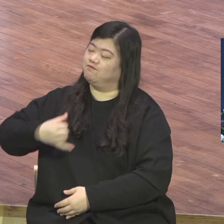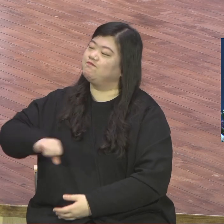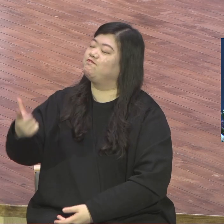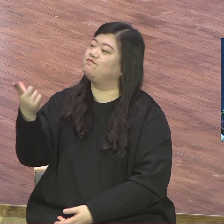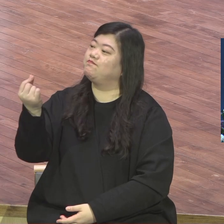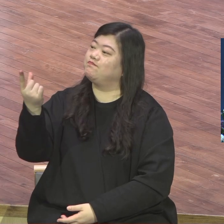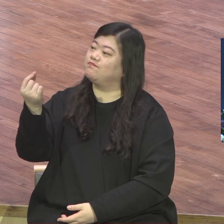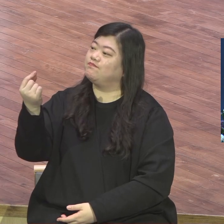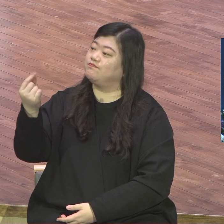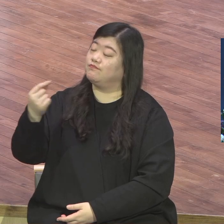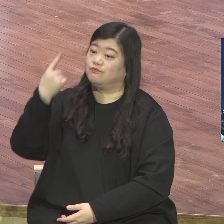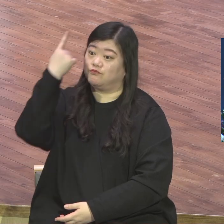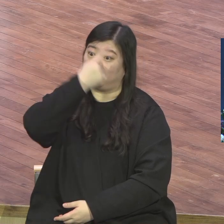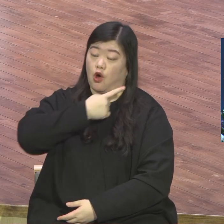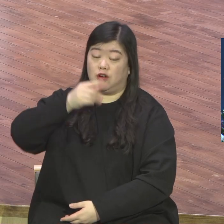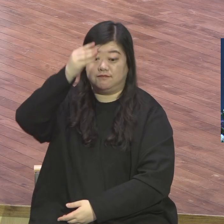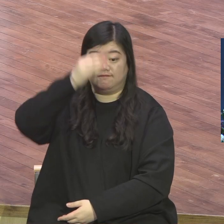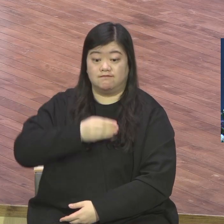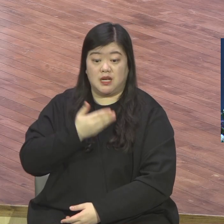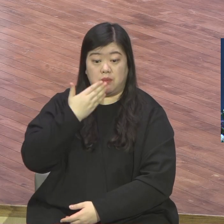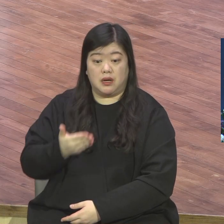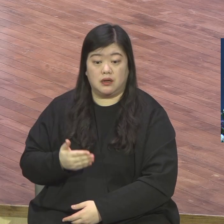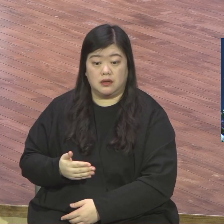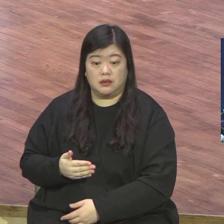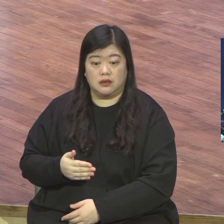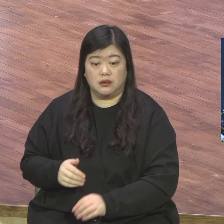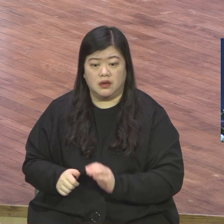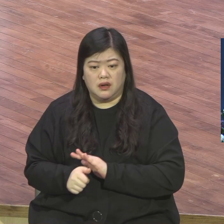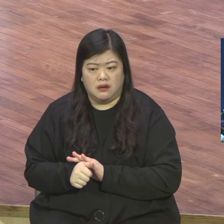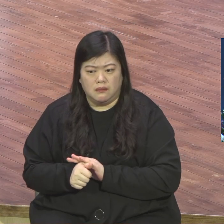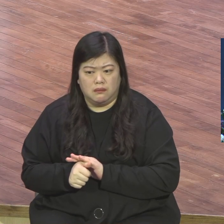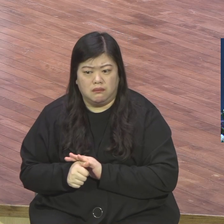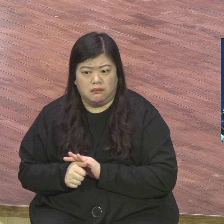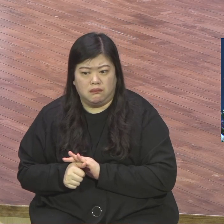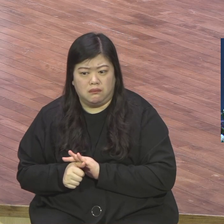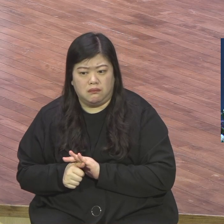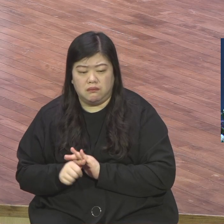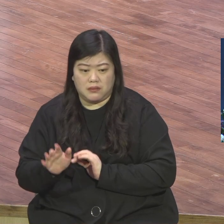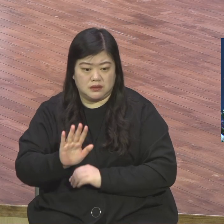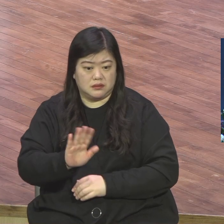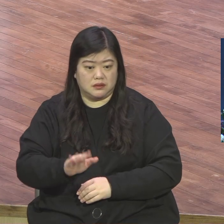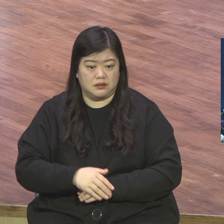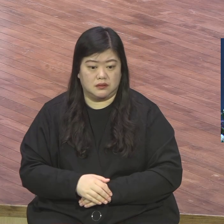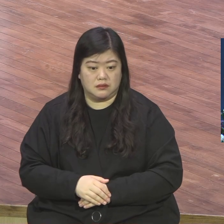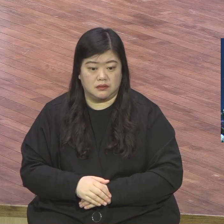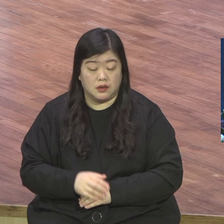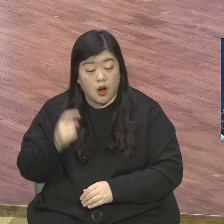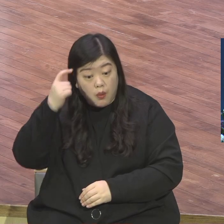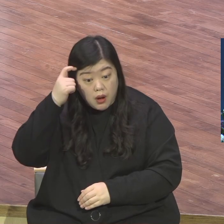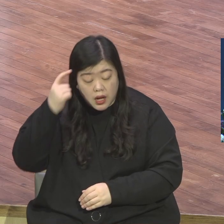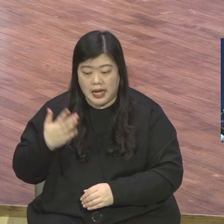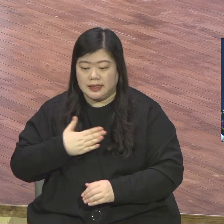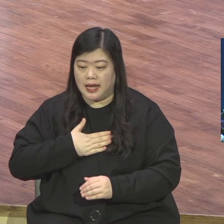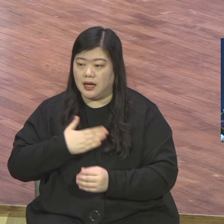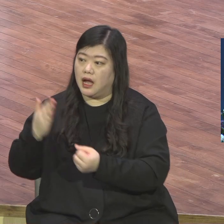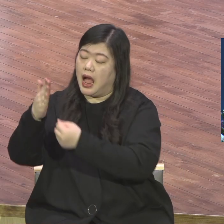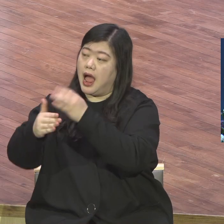앞에 예배할 수 있는, 하나님께 기도할 수 있는 이런 응답받을 특권을 우리가 가지게